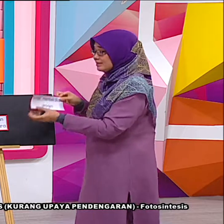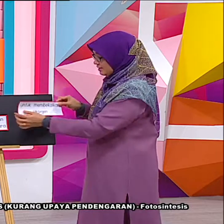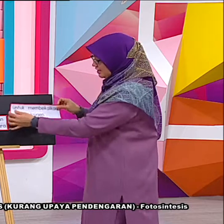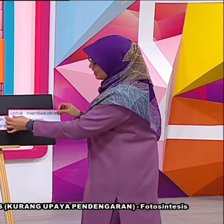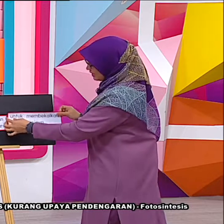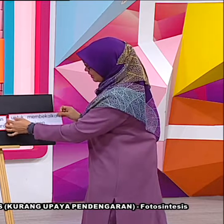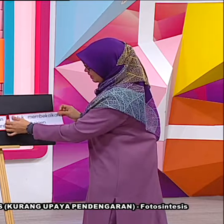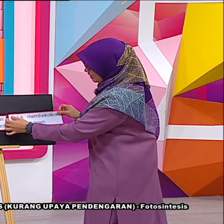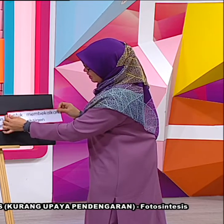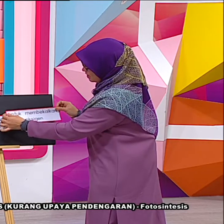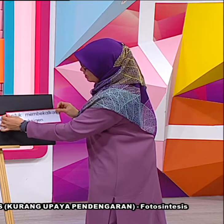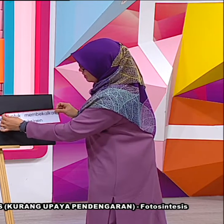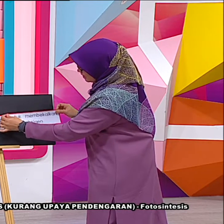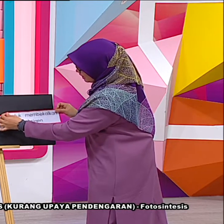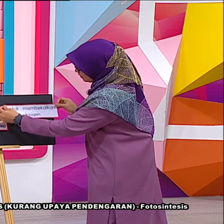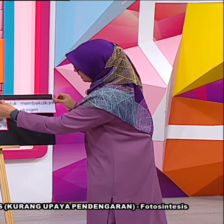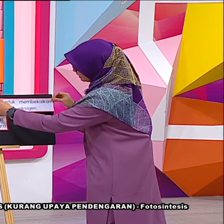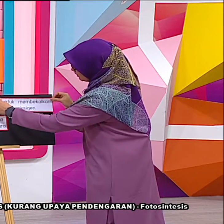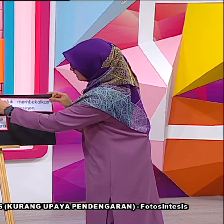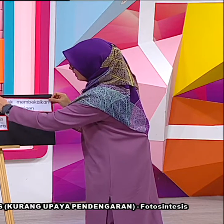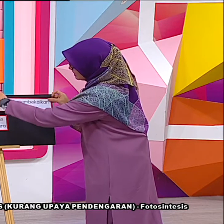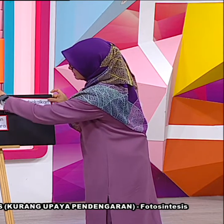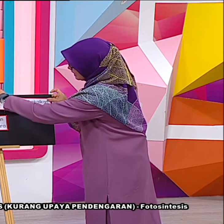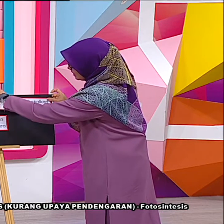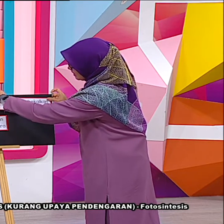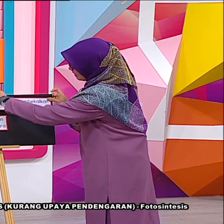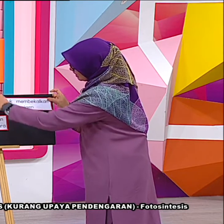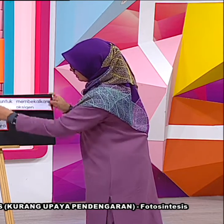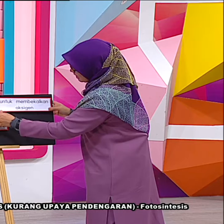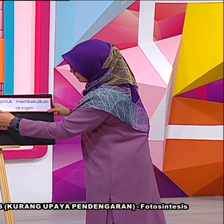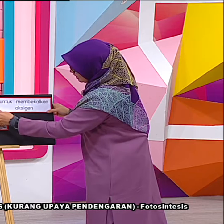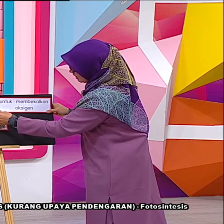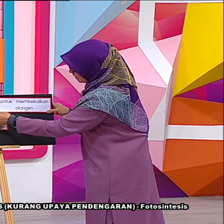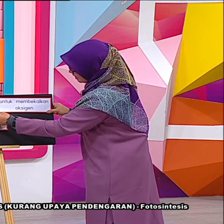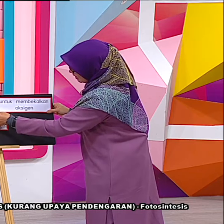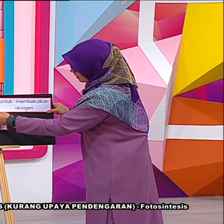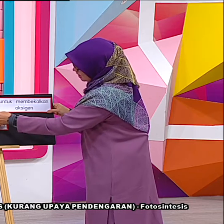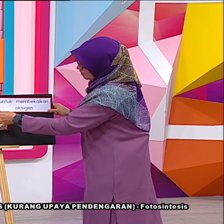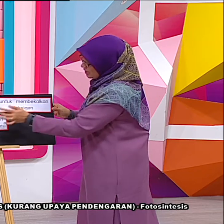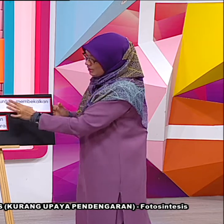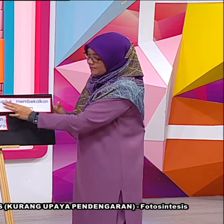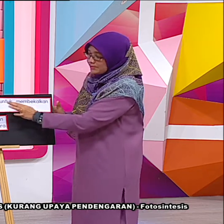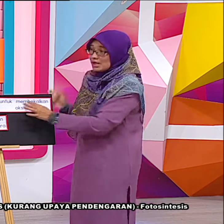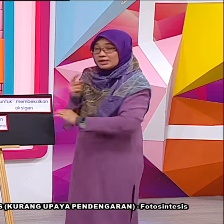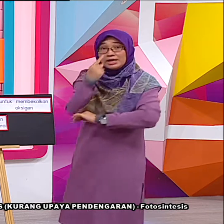kaitan dengan yang nih yang Hah Yang kedua Tadi cepat tanpa atas untuk merangkak inovasi